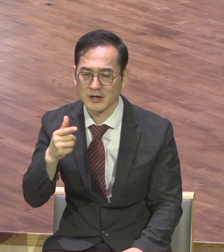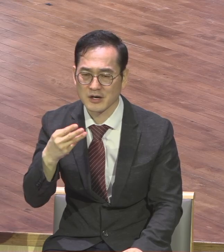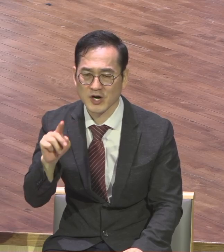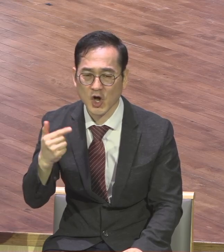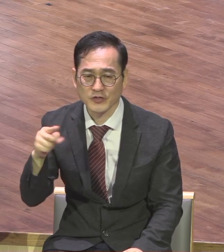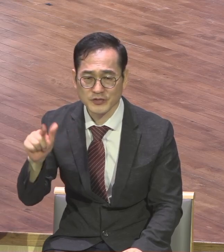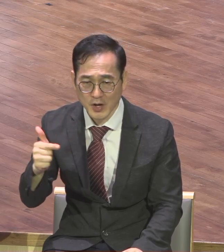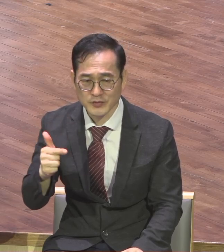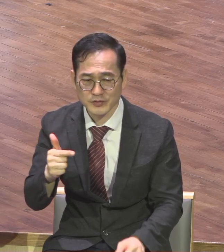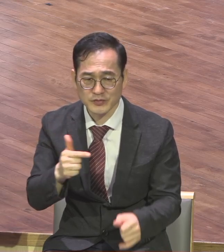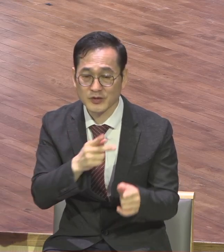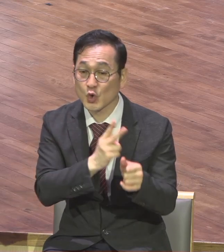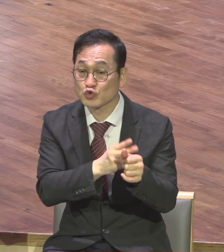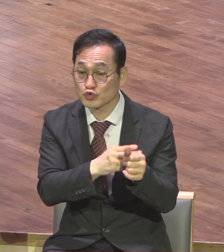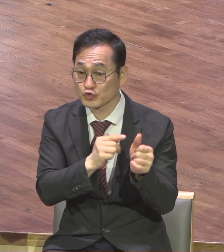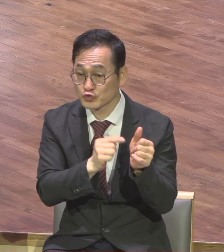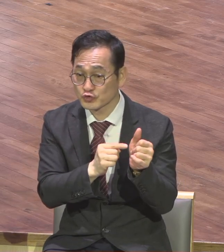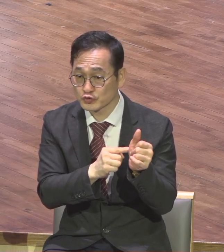피아지스라는 역사학자가